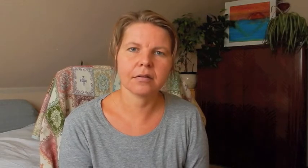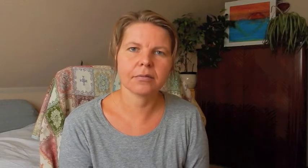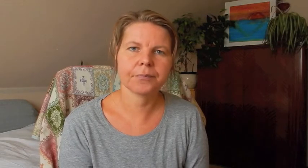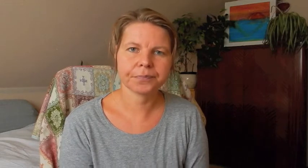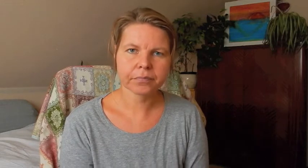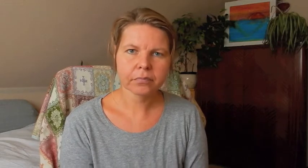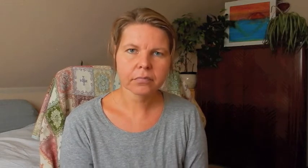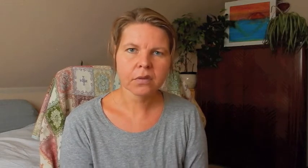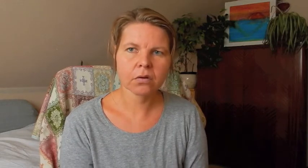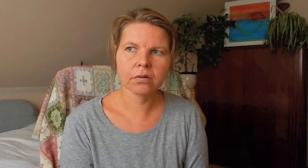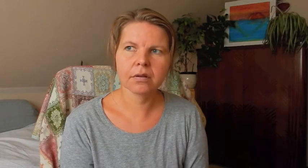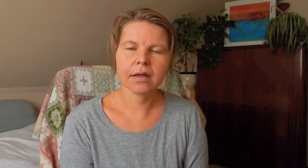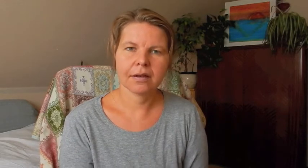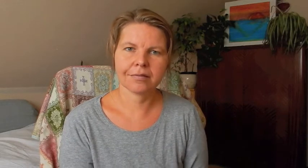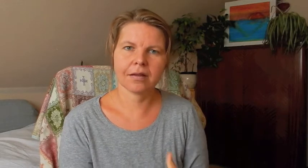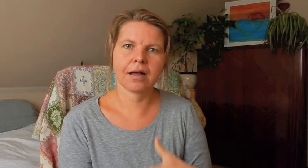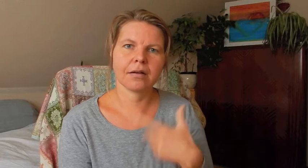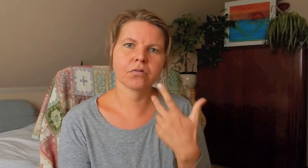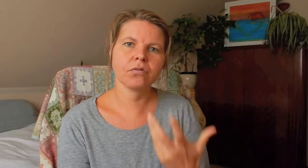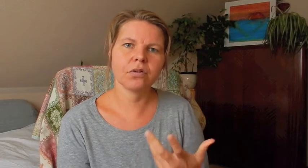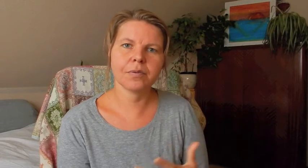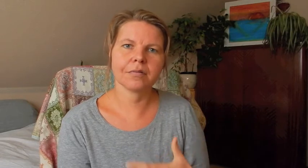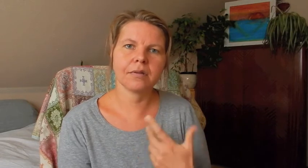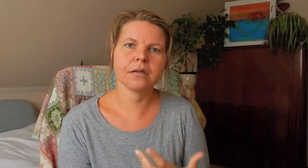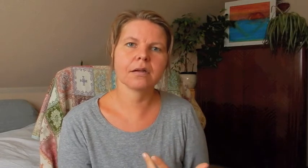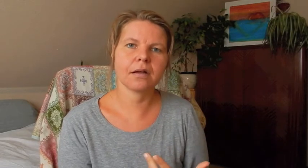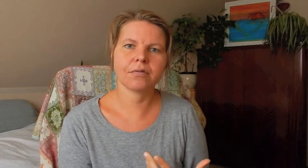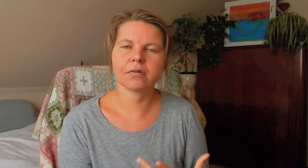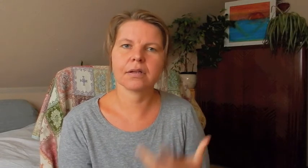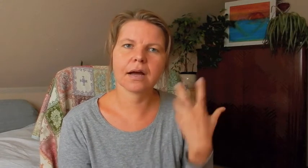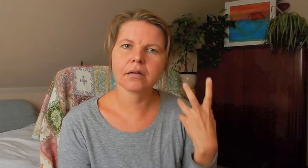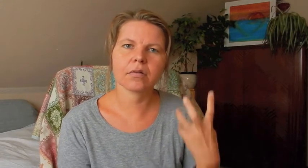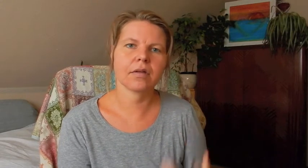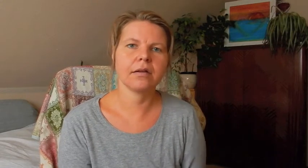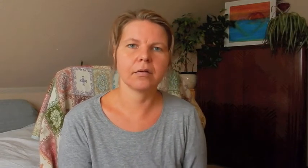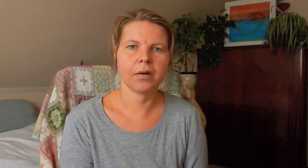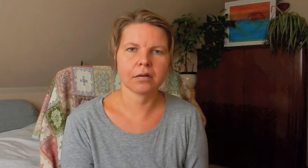genieße. Und dass da gerade so viel passieren kann, was ich lange zur Seite gepackt